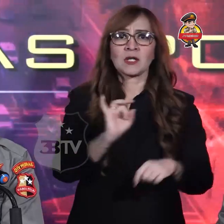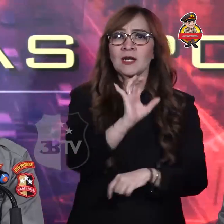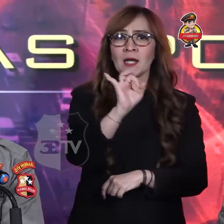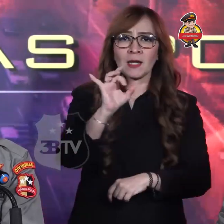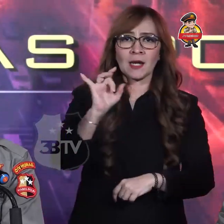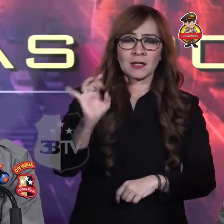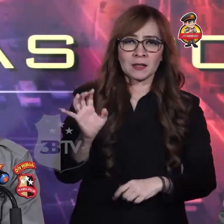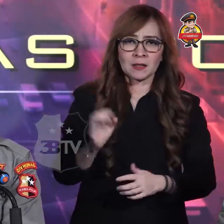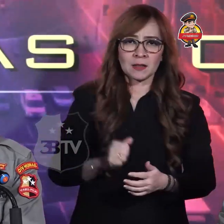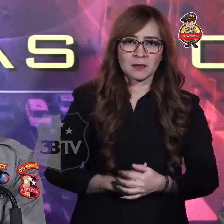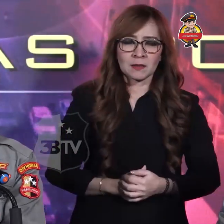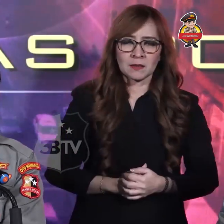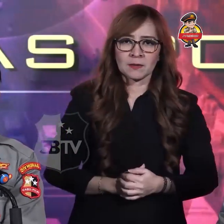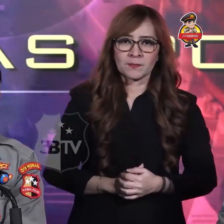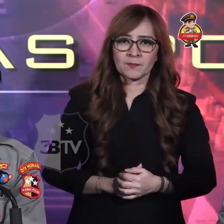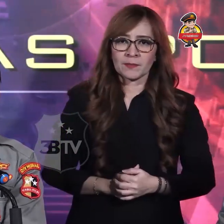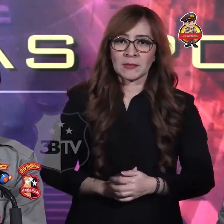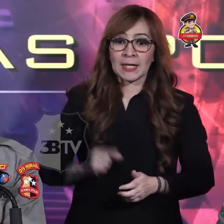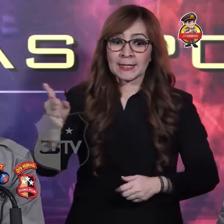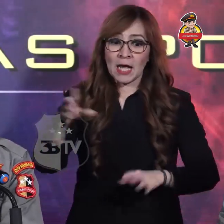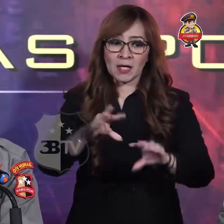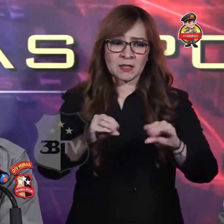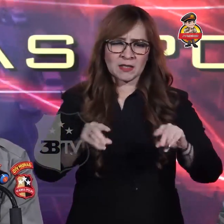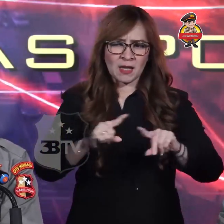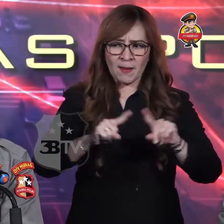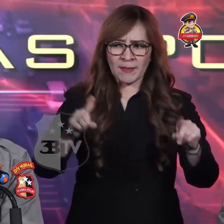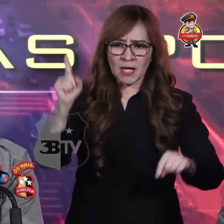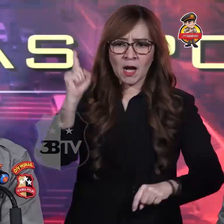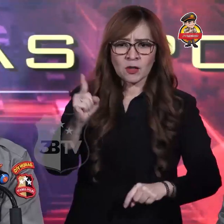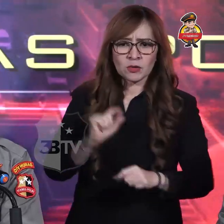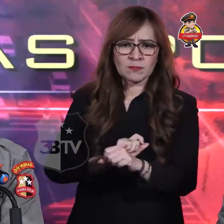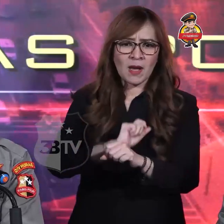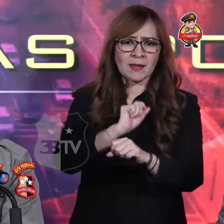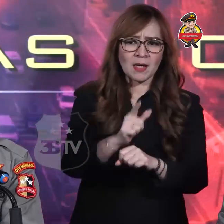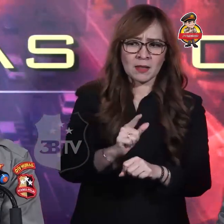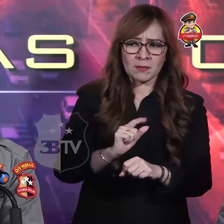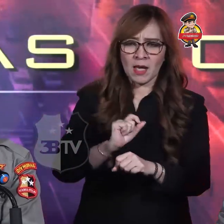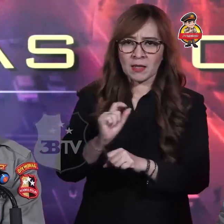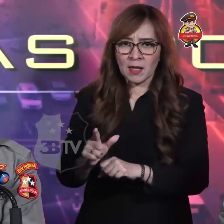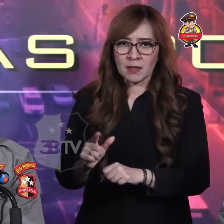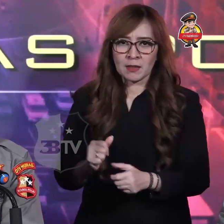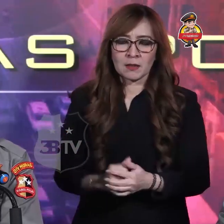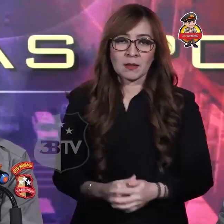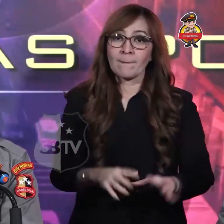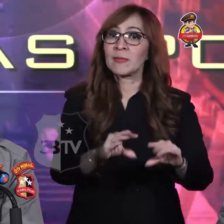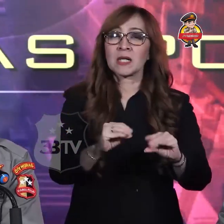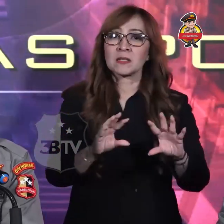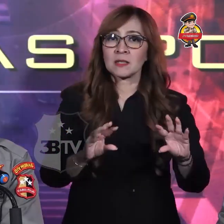Ya tentu dia dipekerjakan malah dia bayar ya. Nah, tentu pekerjaannya